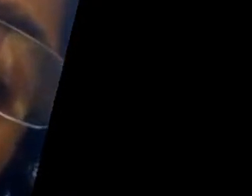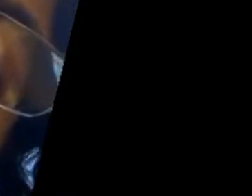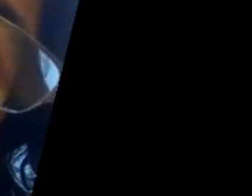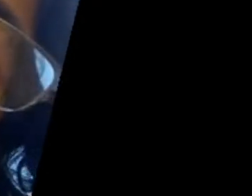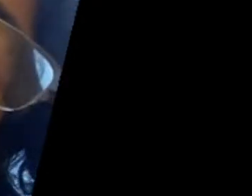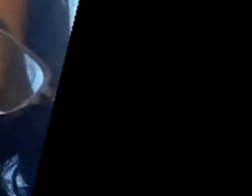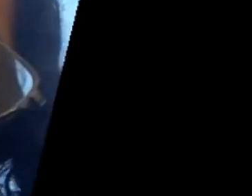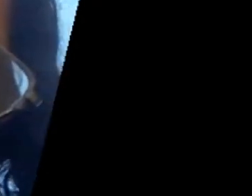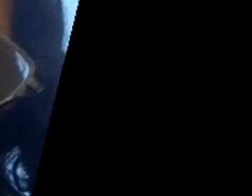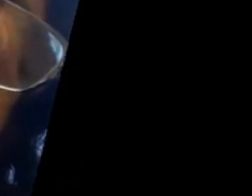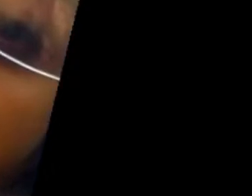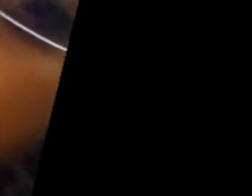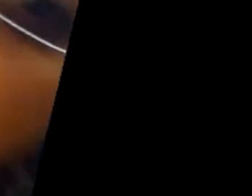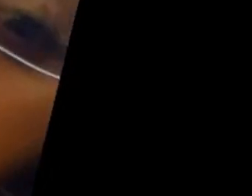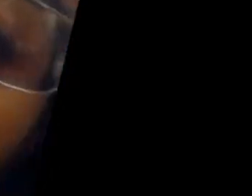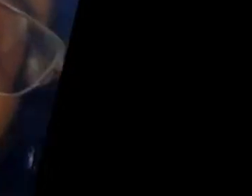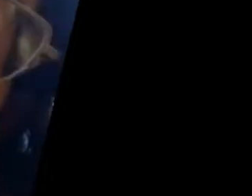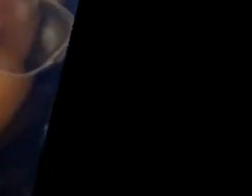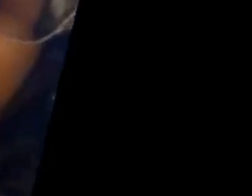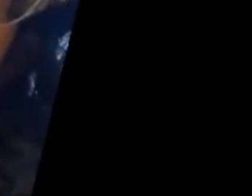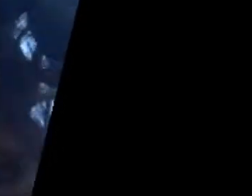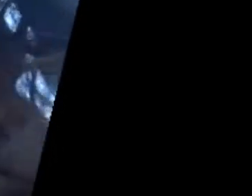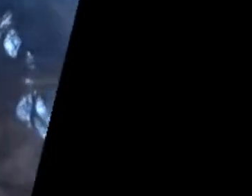anos e